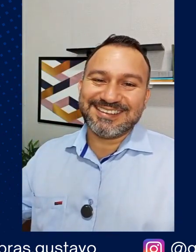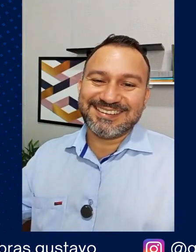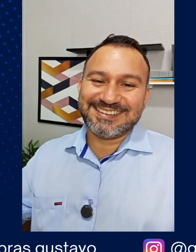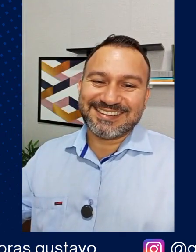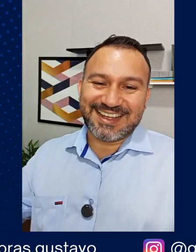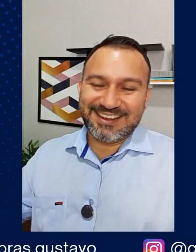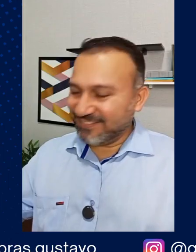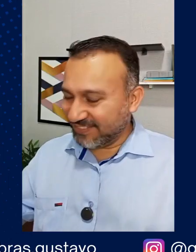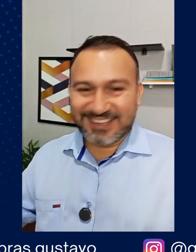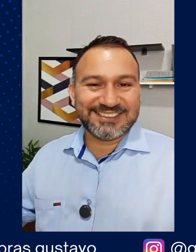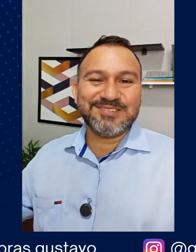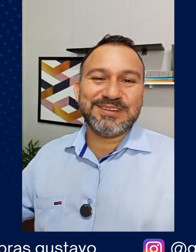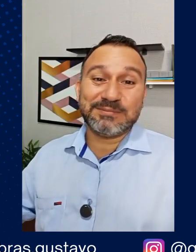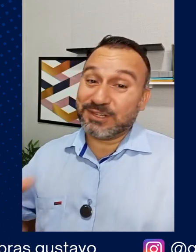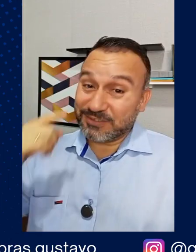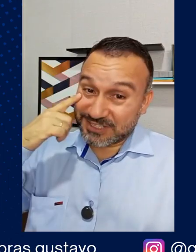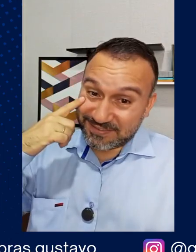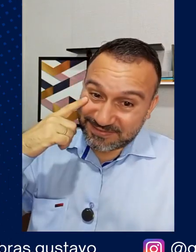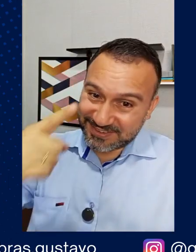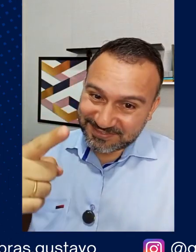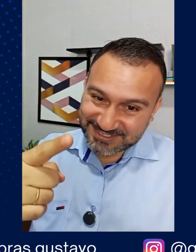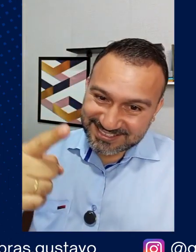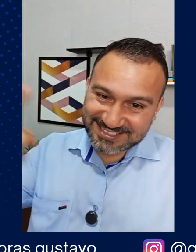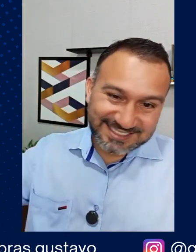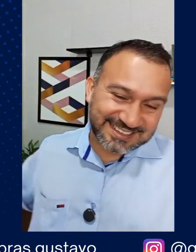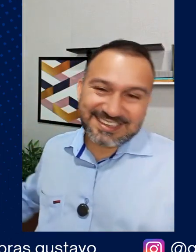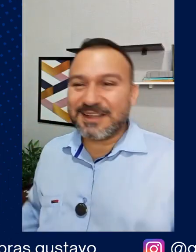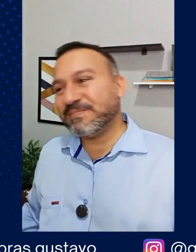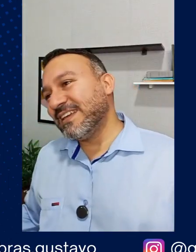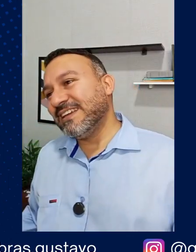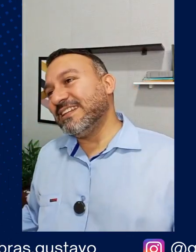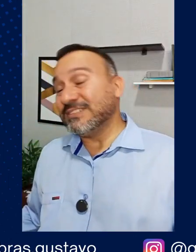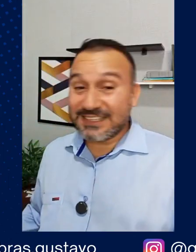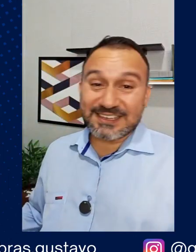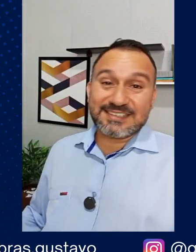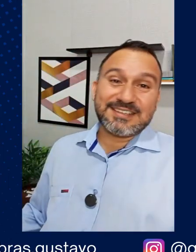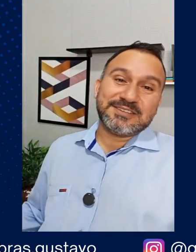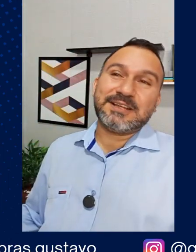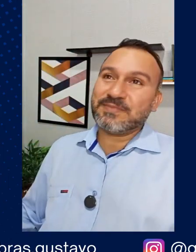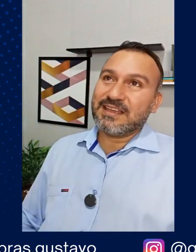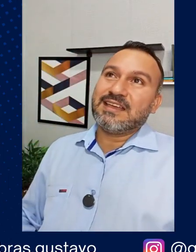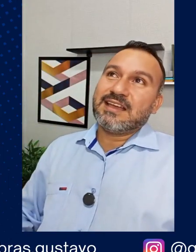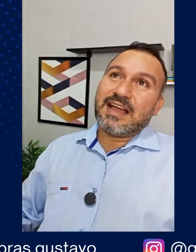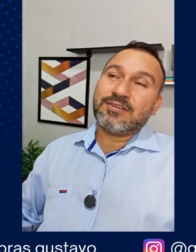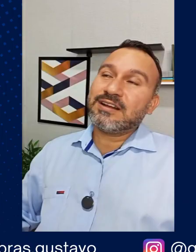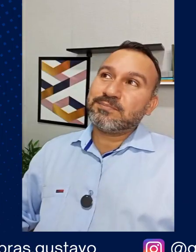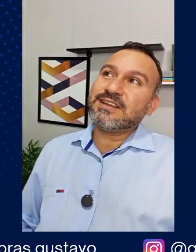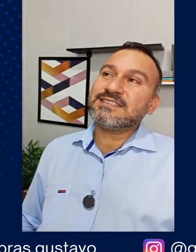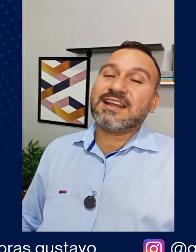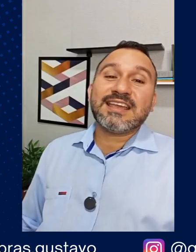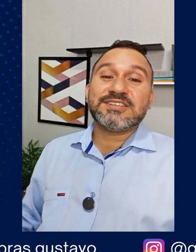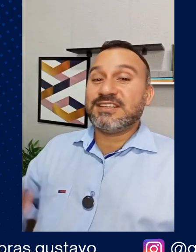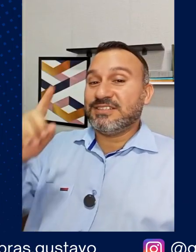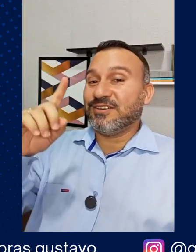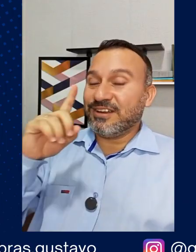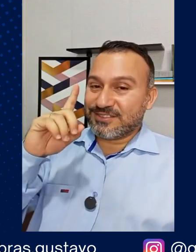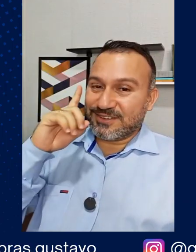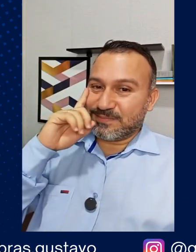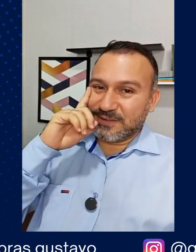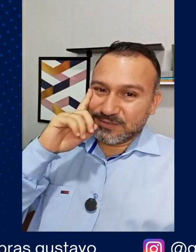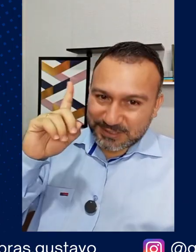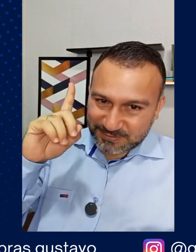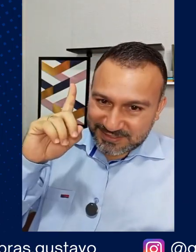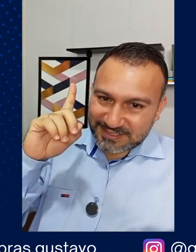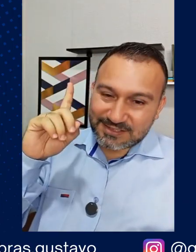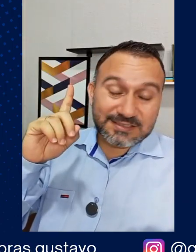exagerada, tá? Fica tranquila, porque eu já vi você sinalizar. Então tem essa questão, né? Agora, por que será que a gente. Olha